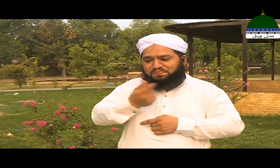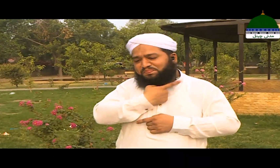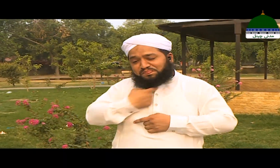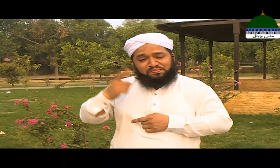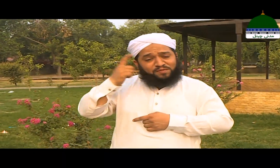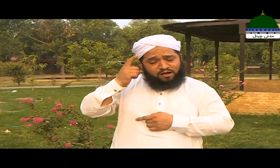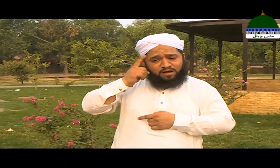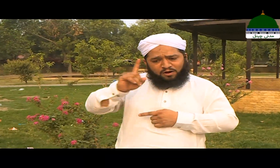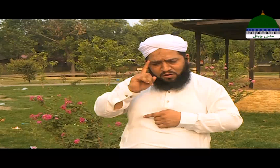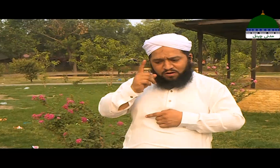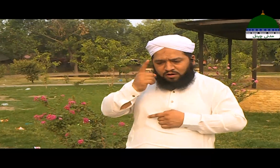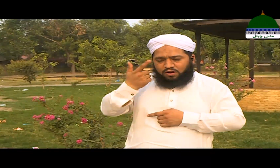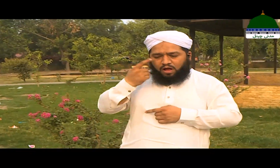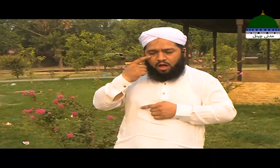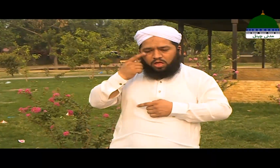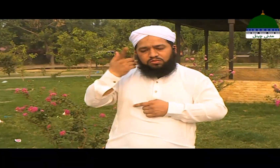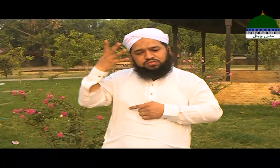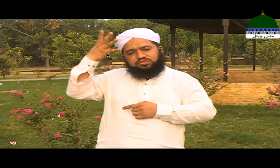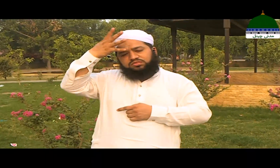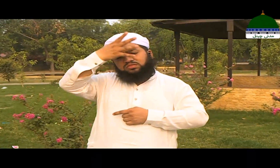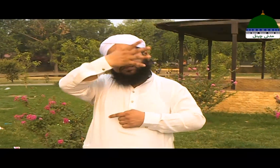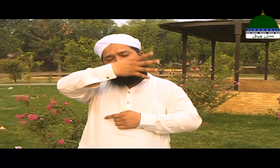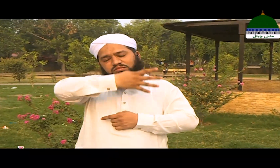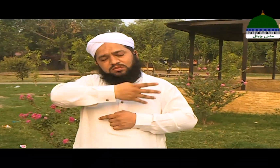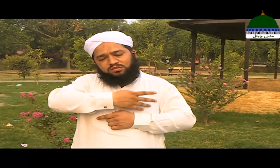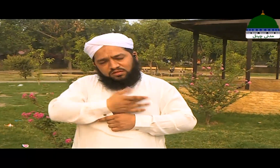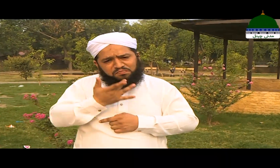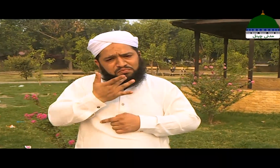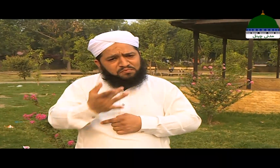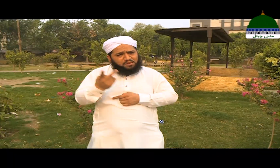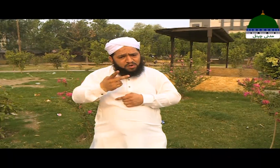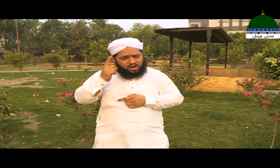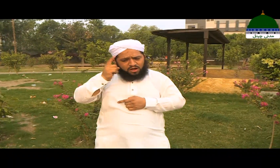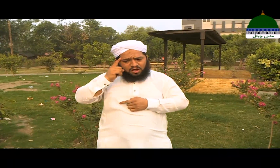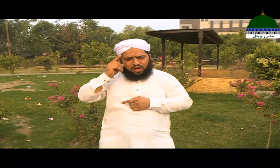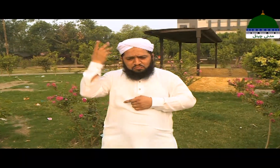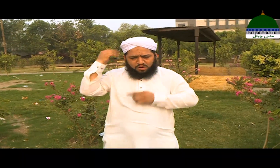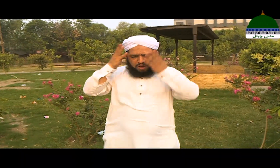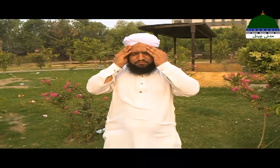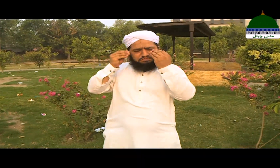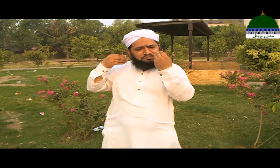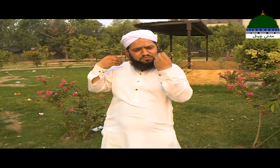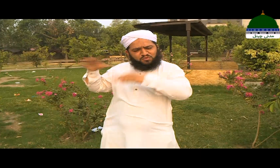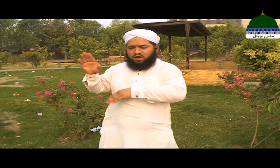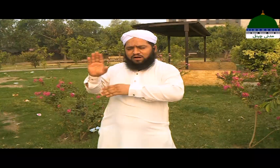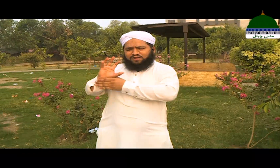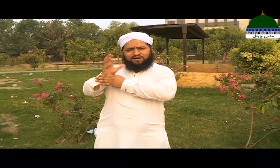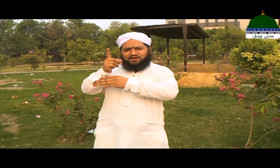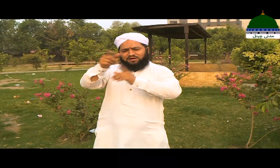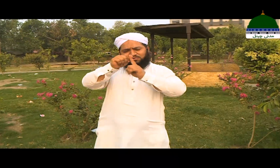کی ہوس نے اس کی آنکھوں پر غفلت کا پردہ ڈال دیا۔ وہ سب باتیں بھول کر کہنے لگا، زمانہ طبیعتوں